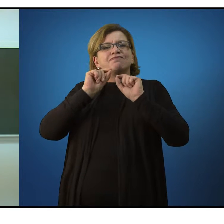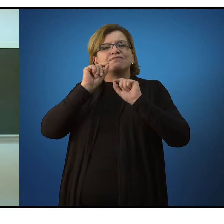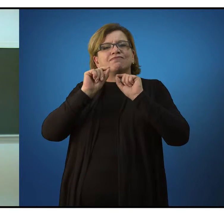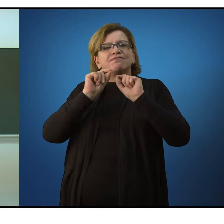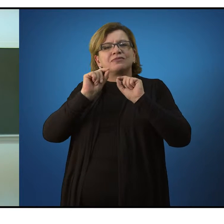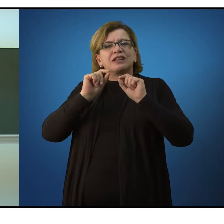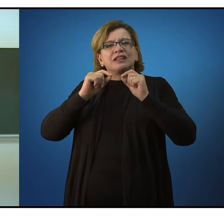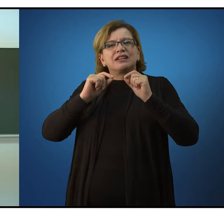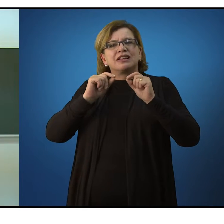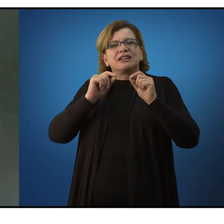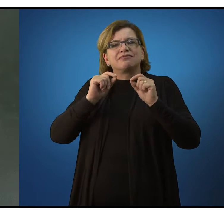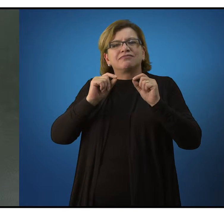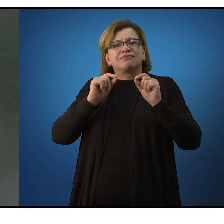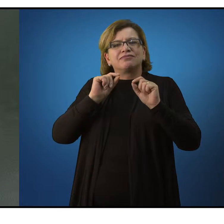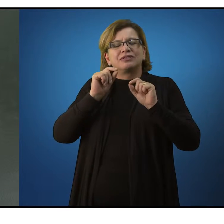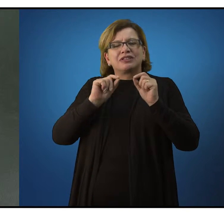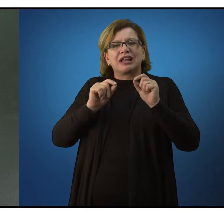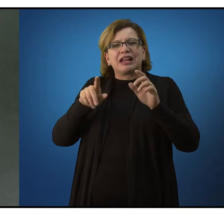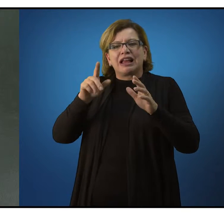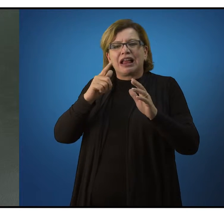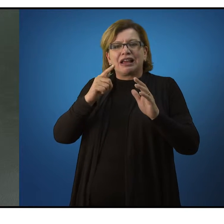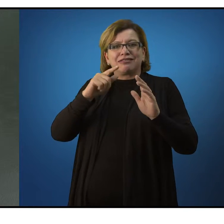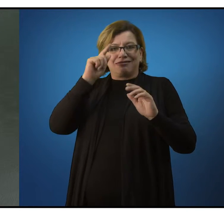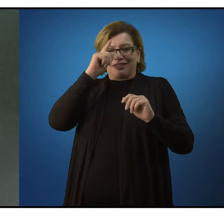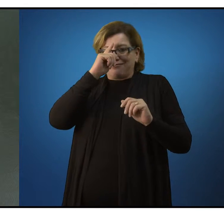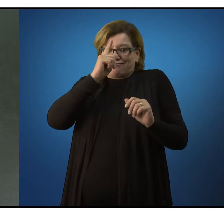é o aspecto religioso.